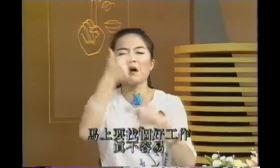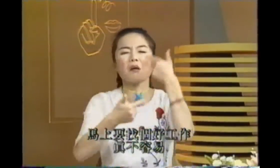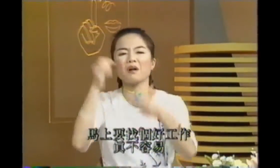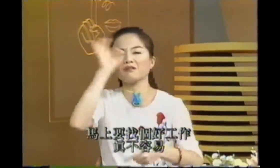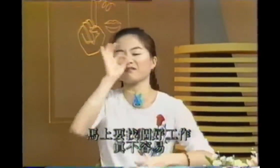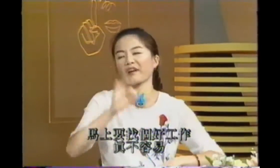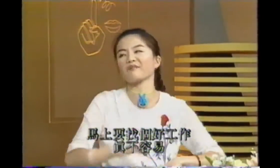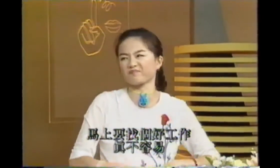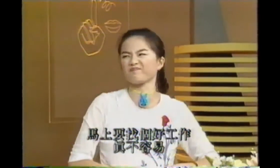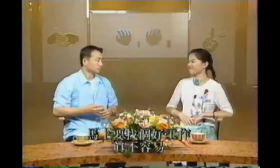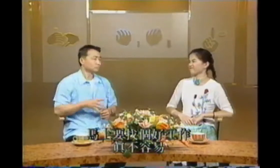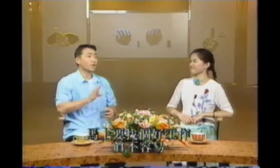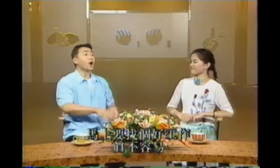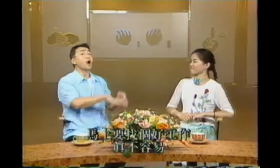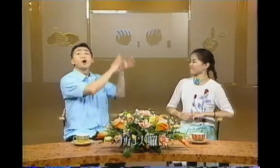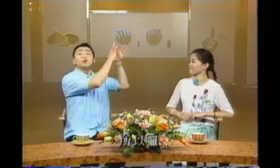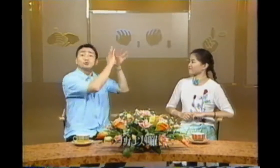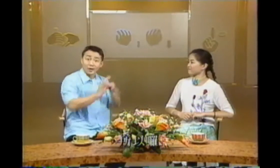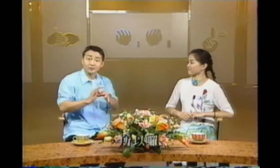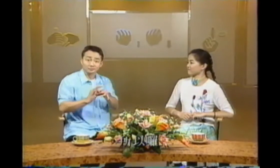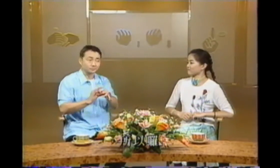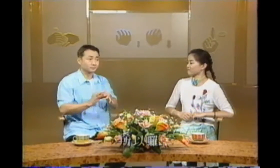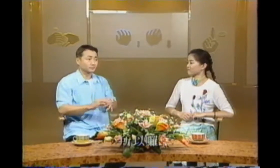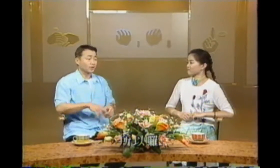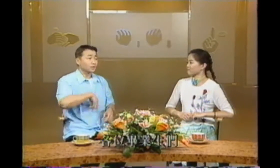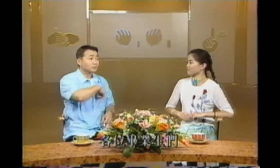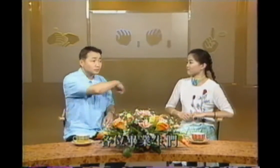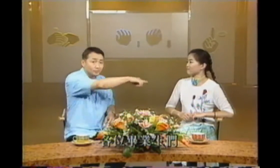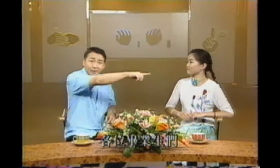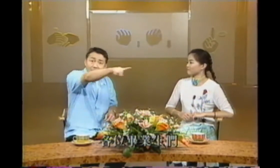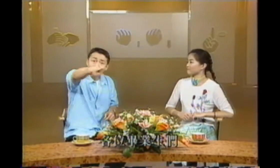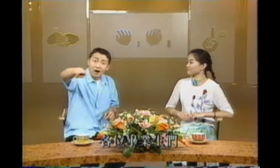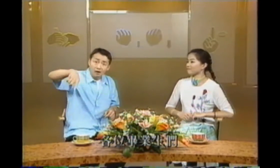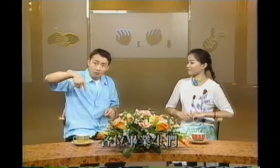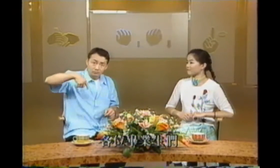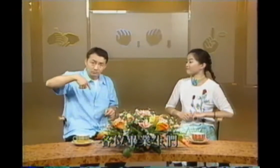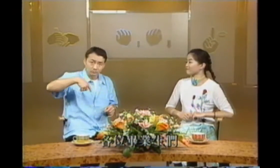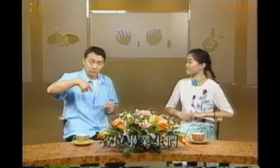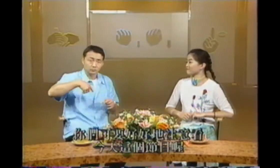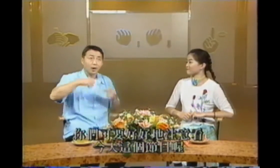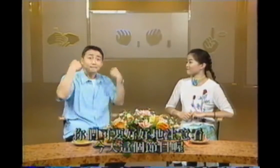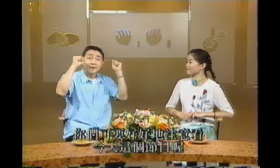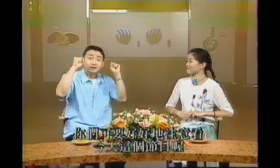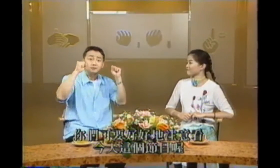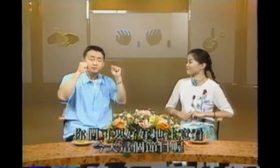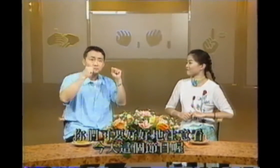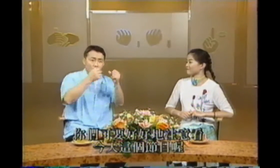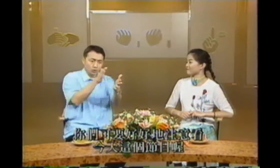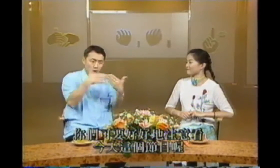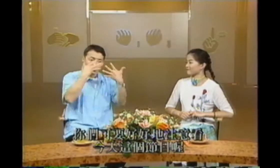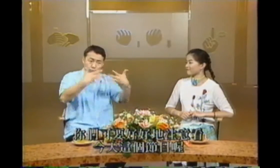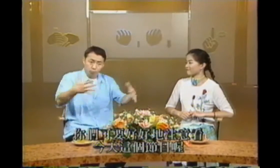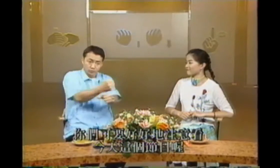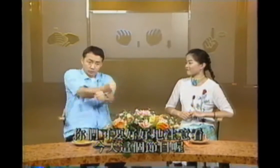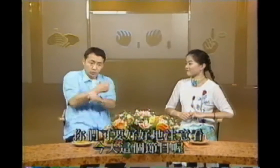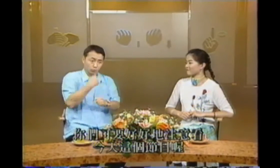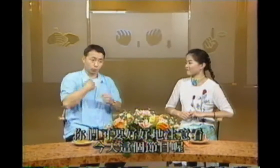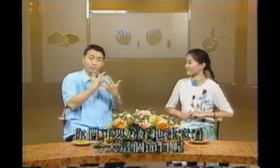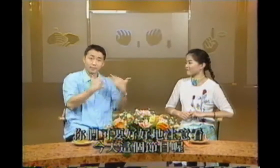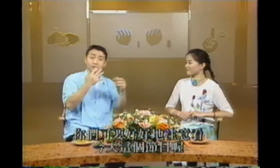个好工作，真不容易。 所以喽，各位毕业生们，你们呢可要好好的注意看今天